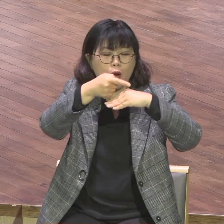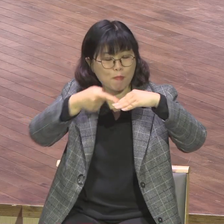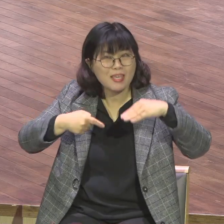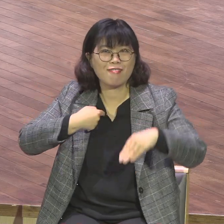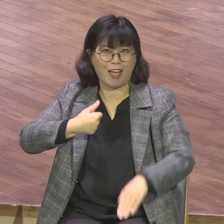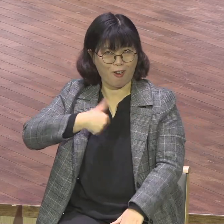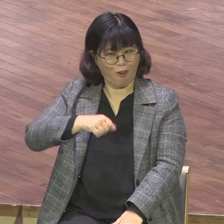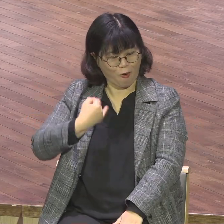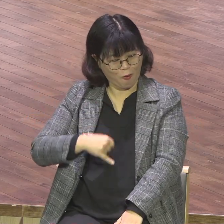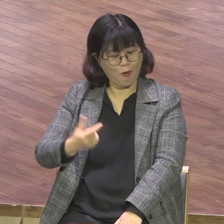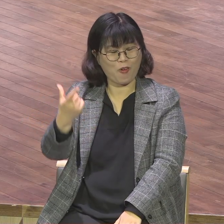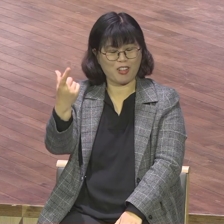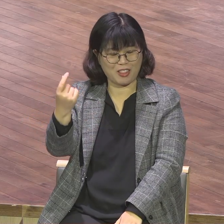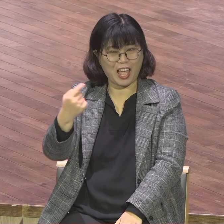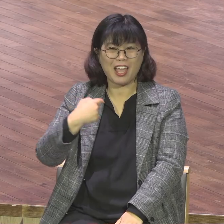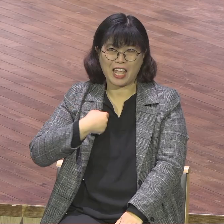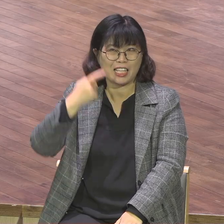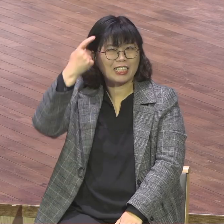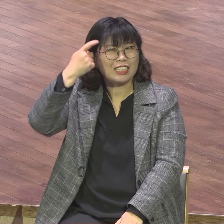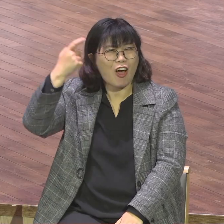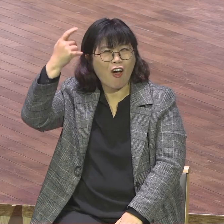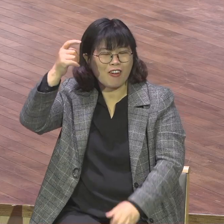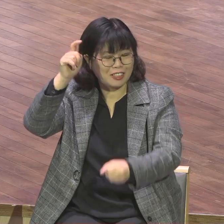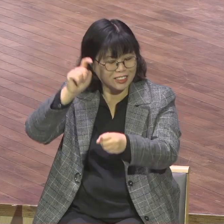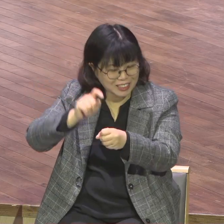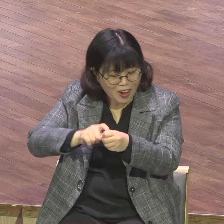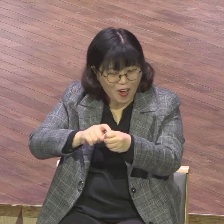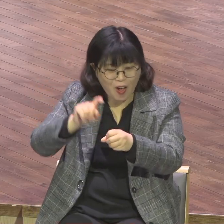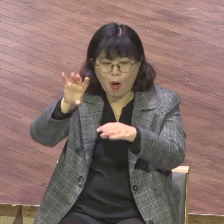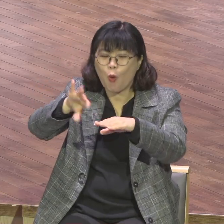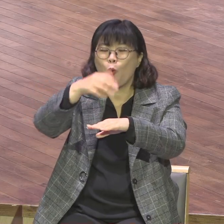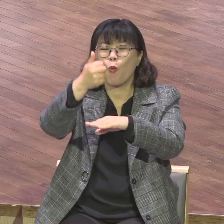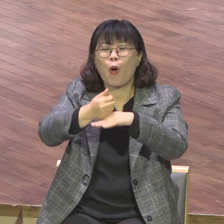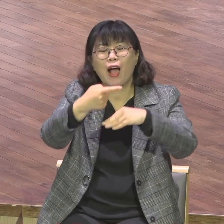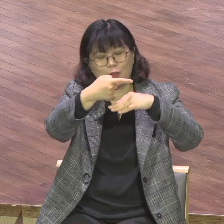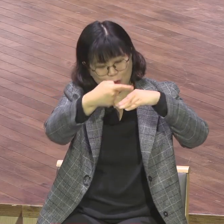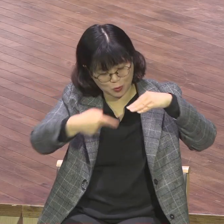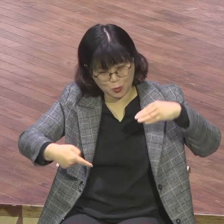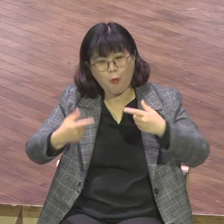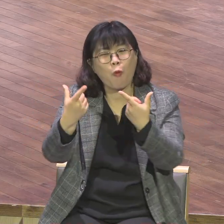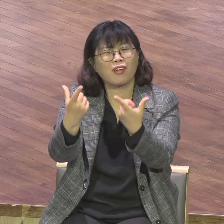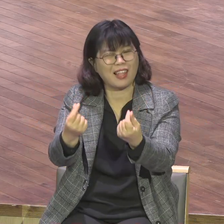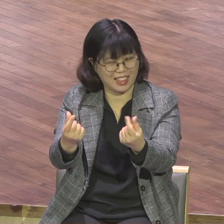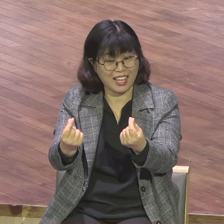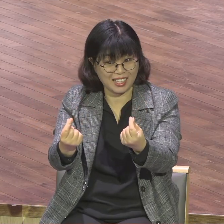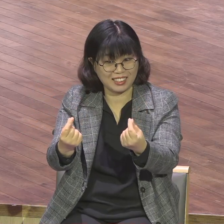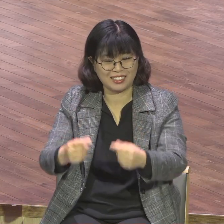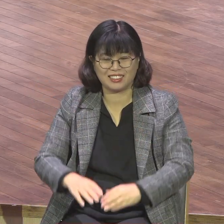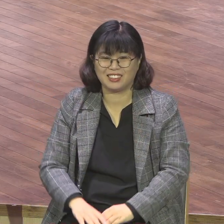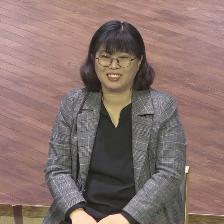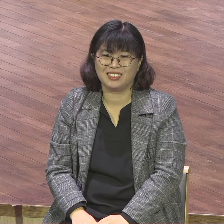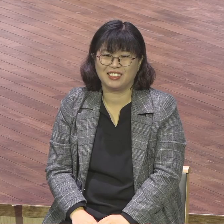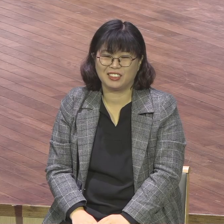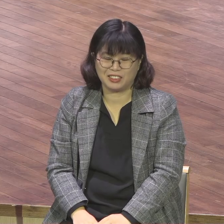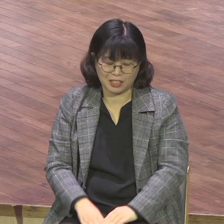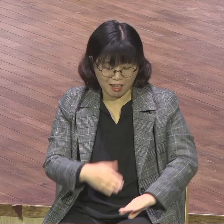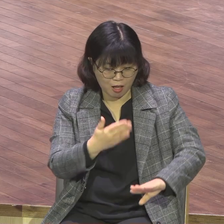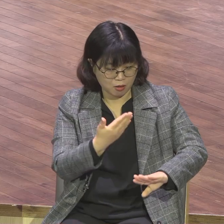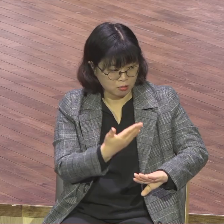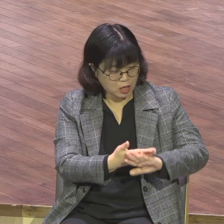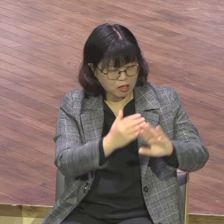이거 알아야 돼요. 영적 패밀리. 그래서 세상 것하고는 여러분 전혀 비교가 안 돼요.